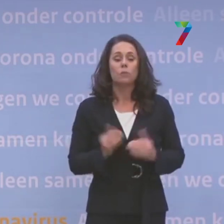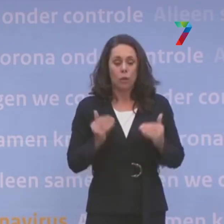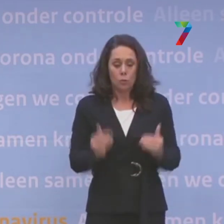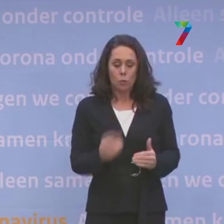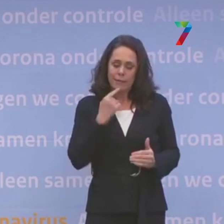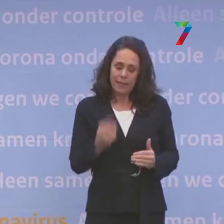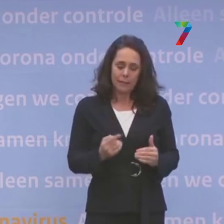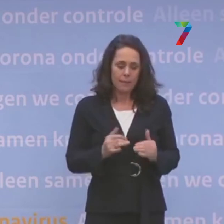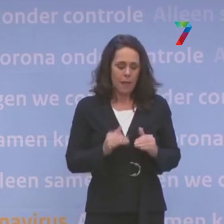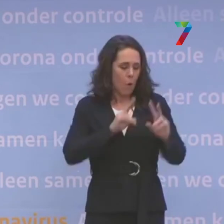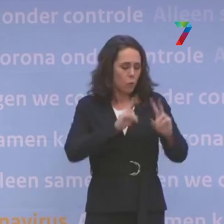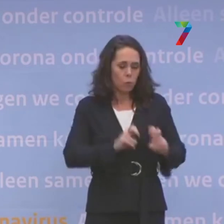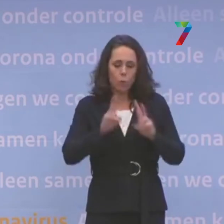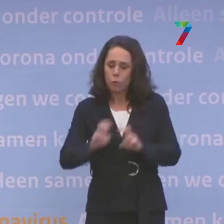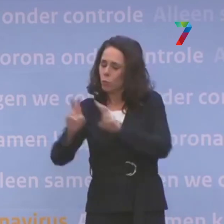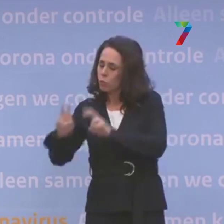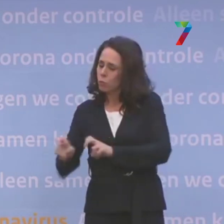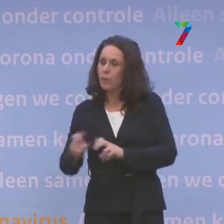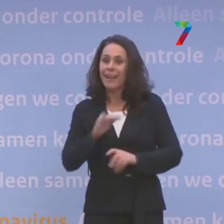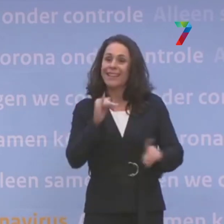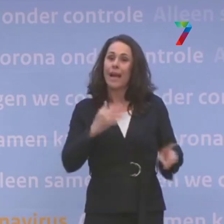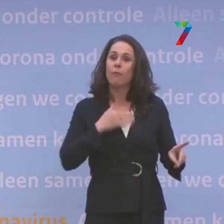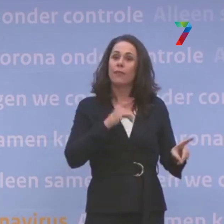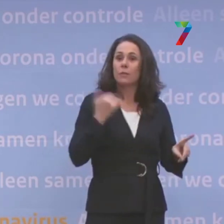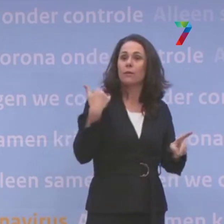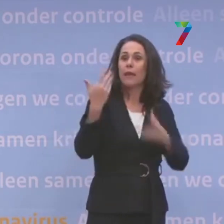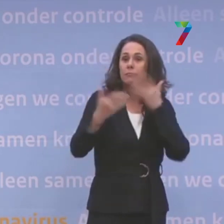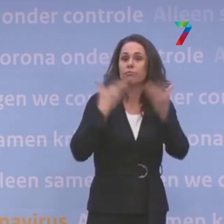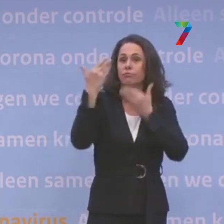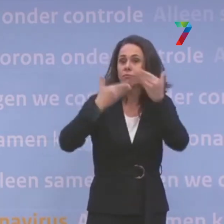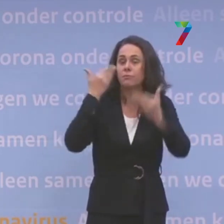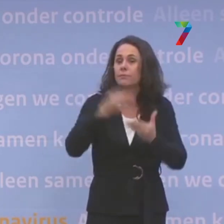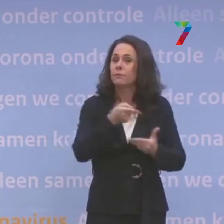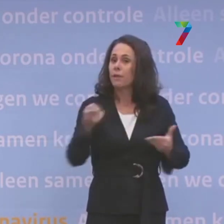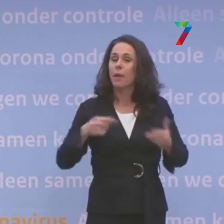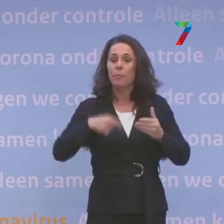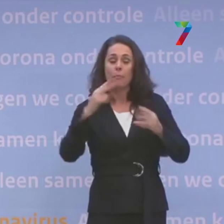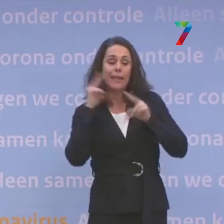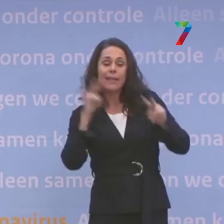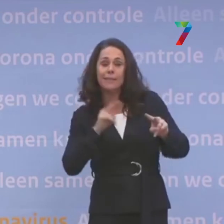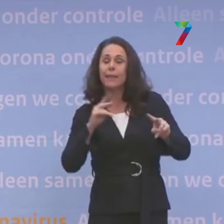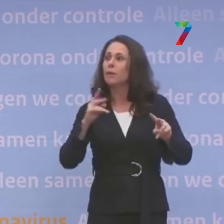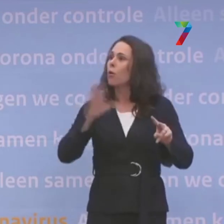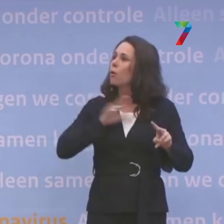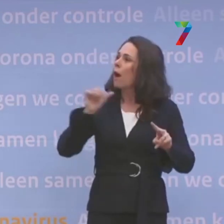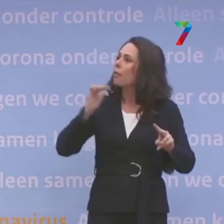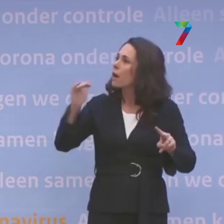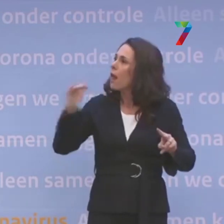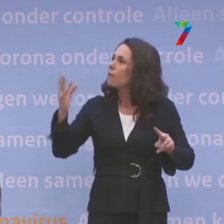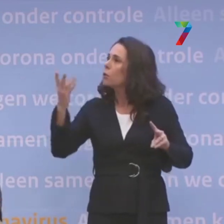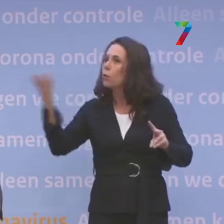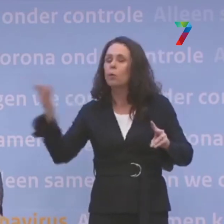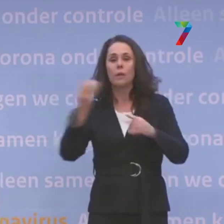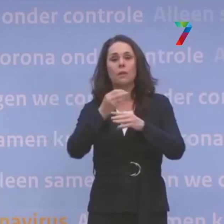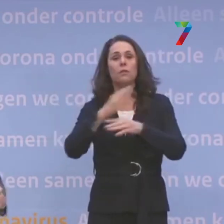lopen nu heel veel onderzoeken, daar heeft Jaap van Dissel net over verteld. We hebben inmiddels ook meer inzicht in wat er in andere landen gebeurt, zoals Scandinavië. Dat blijven